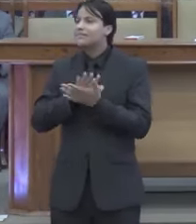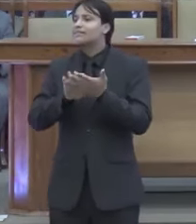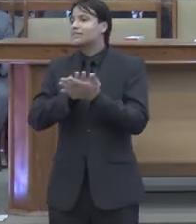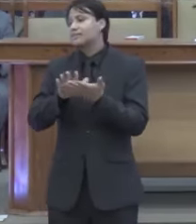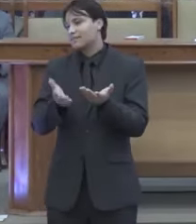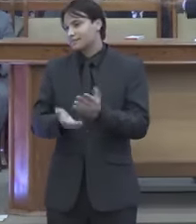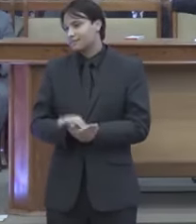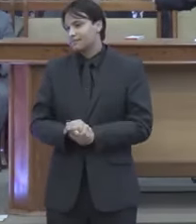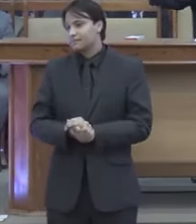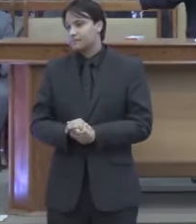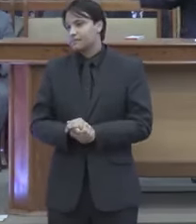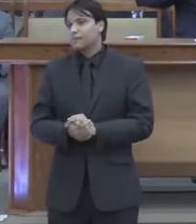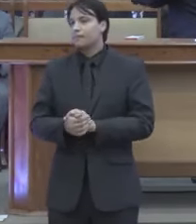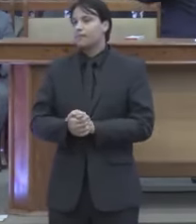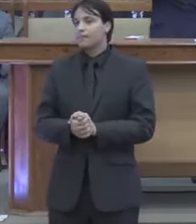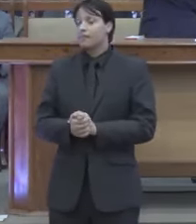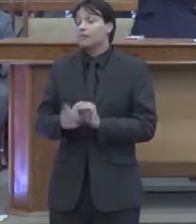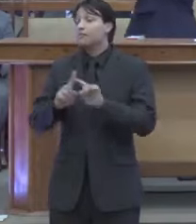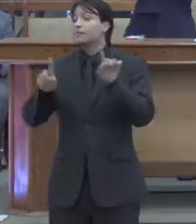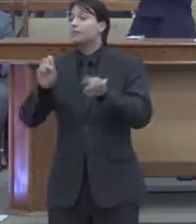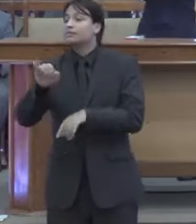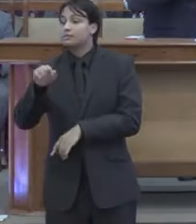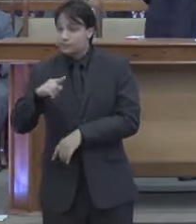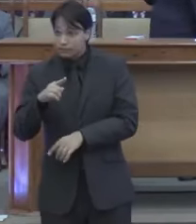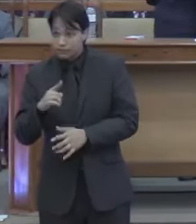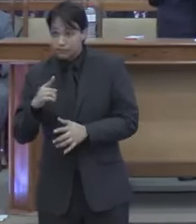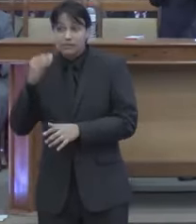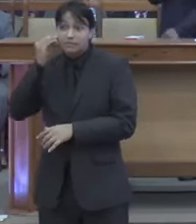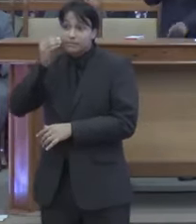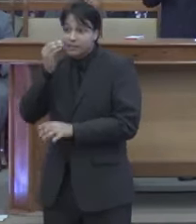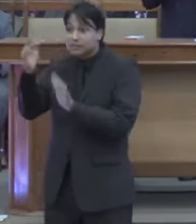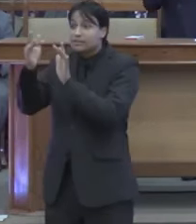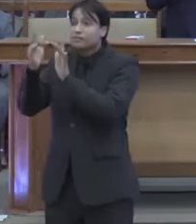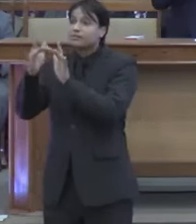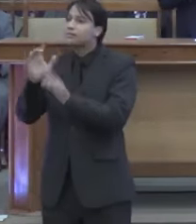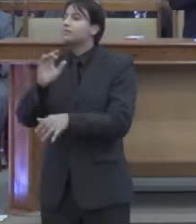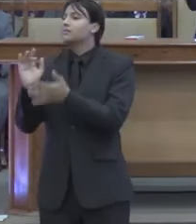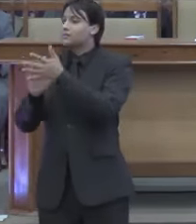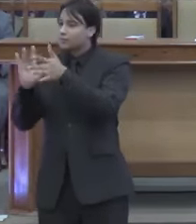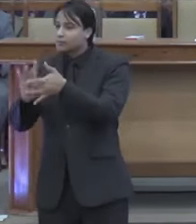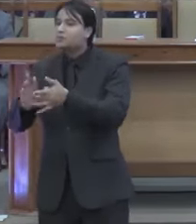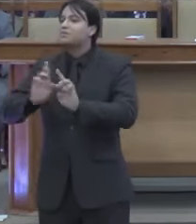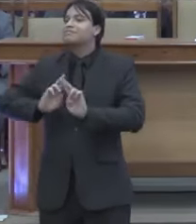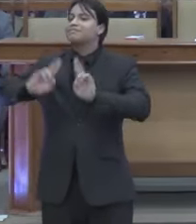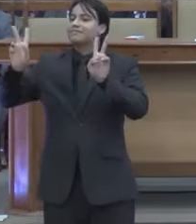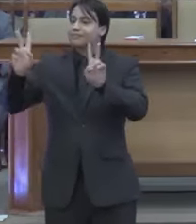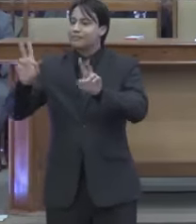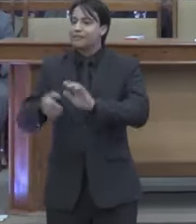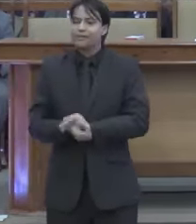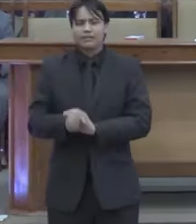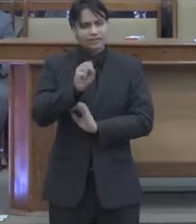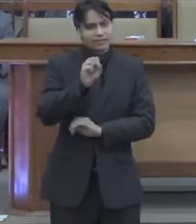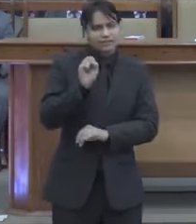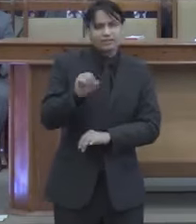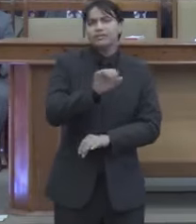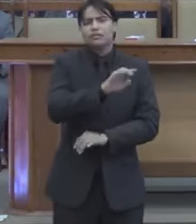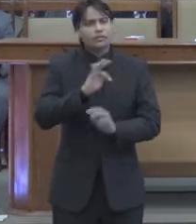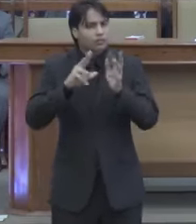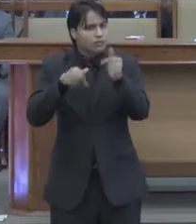diferente daquele que tem a própria experiência com Jesus. Se vocês aqui todinho tivessem essa experiência